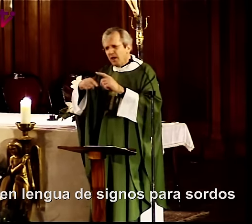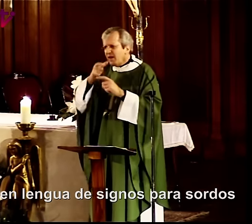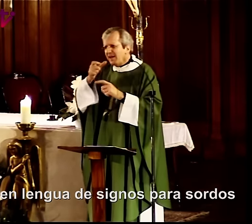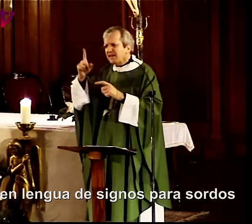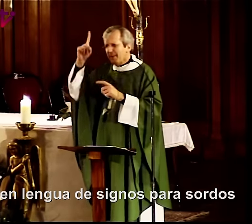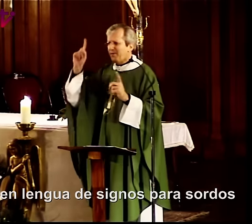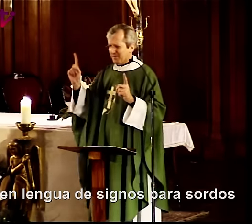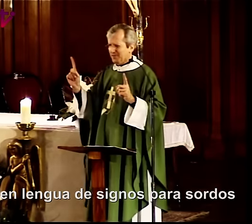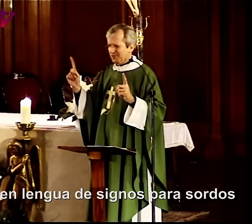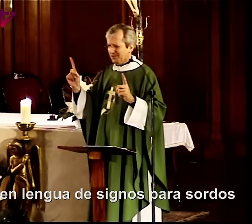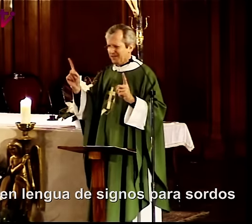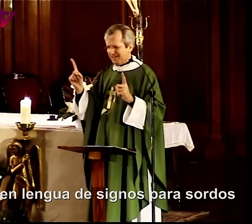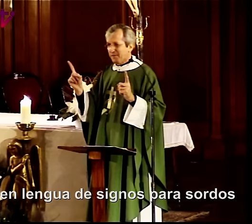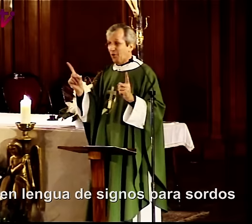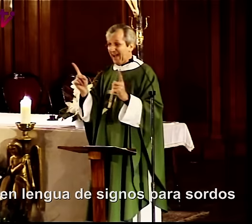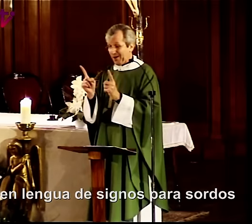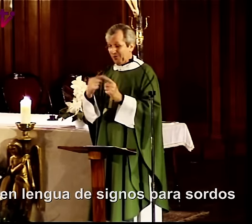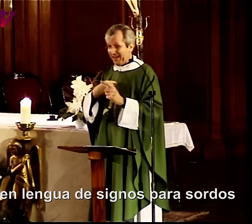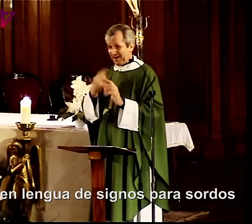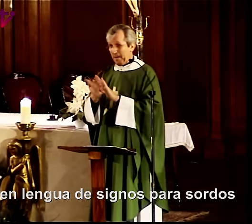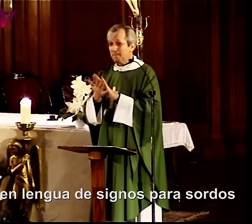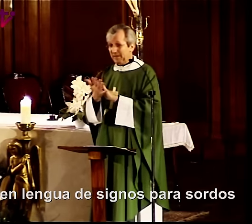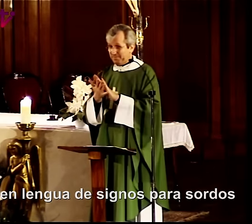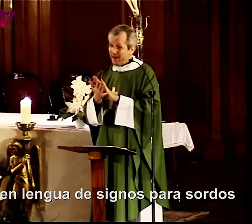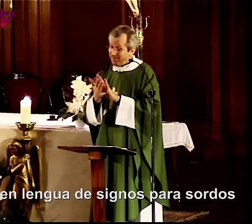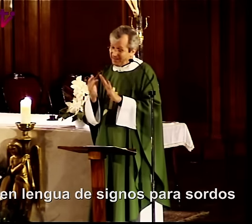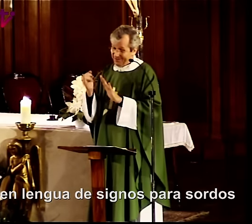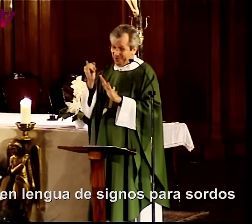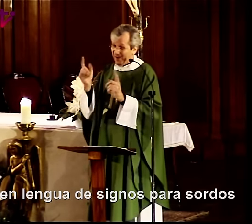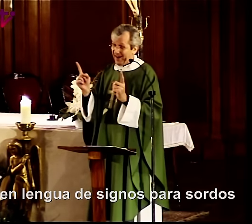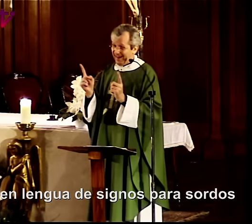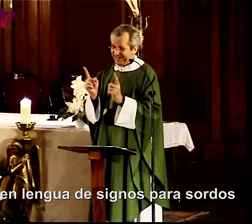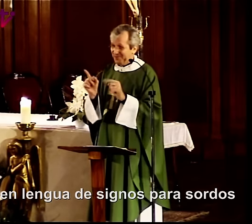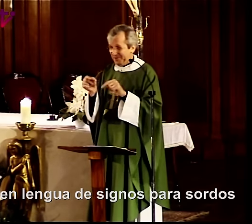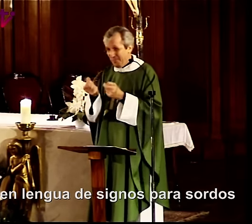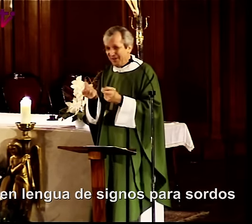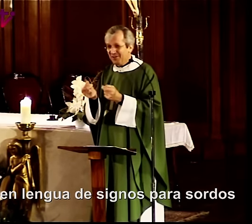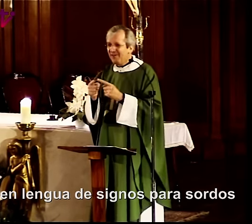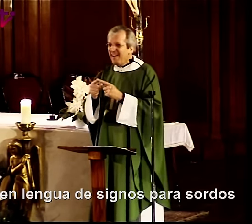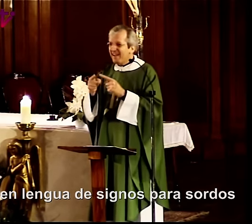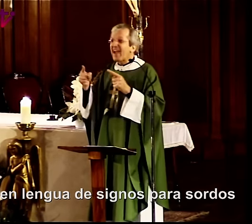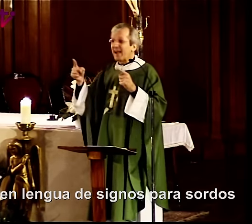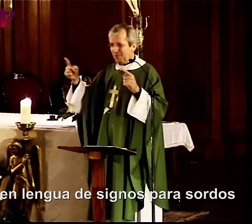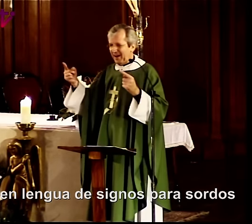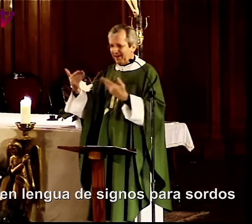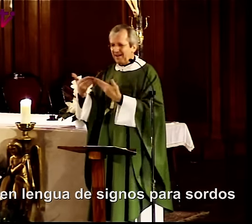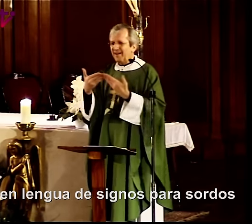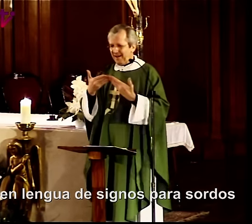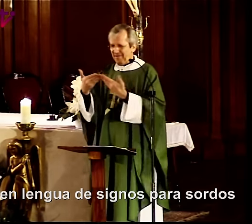Es la palabra de Dios. Es mejor acortar mis palabras, ojalá las acorte un poquito, en cambio alargar el